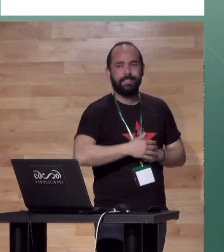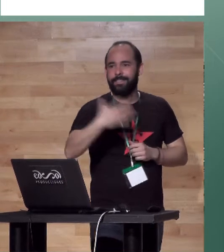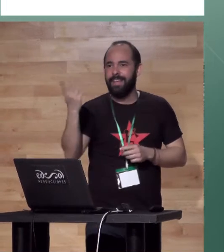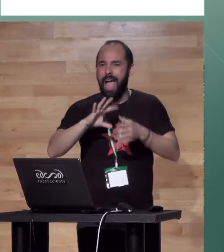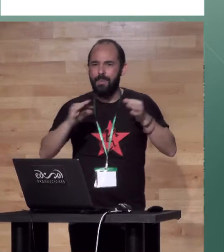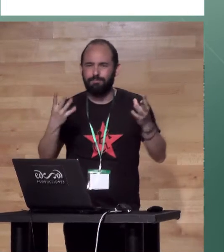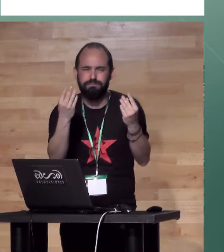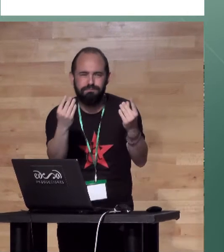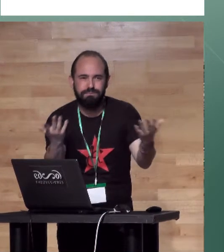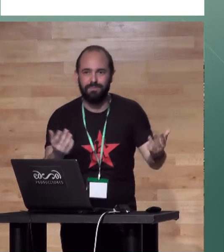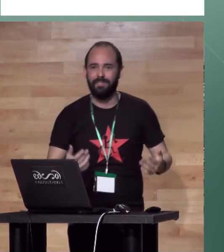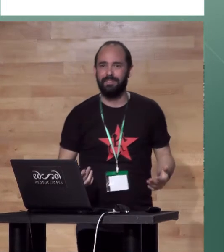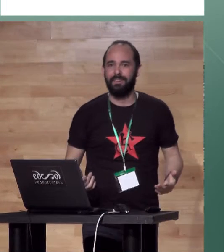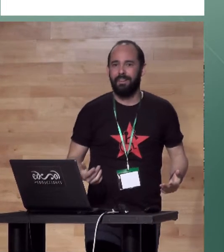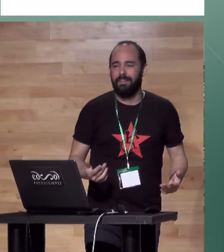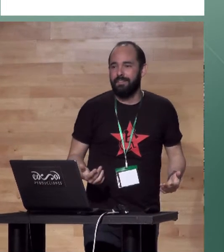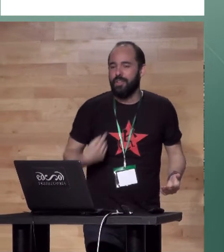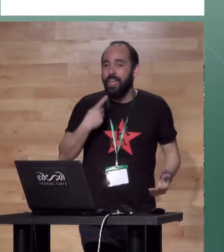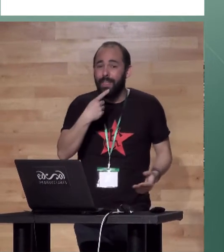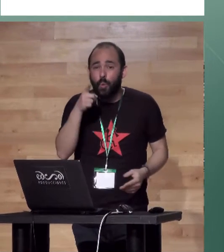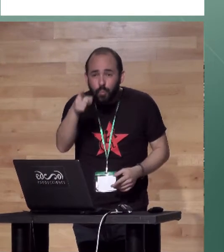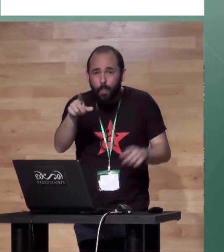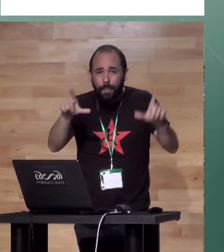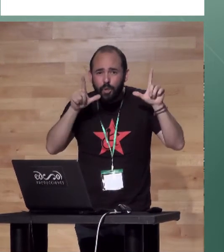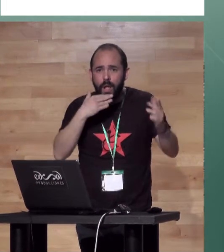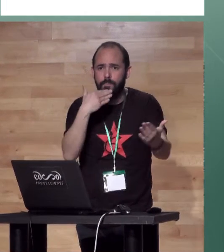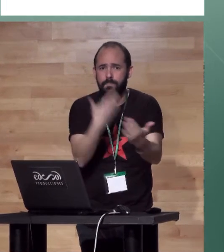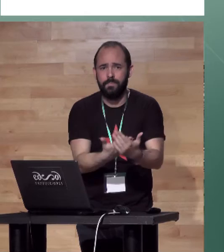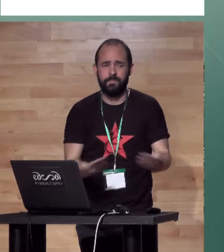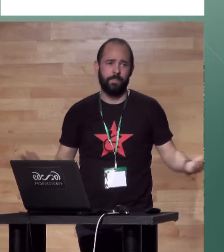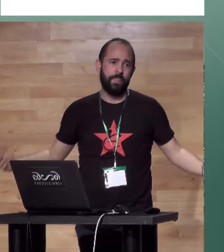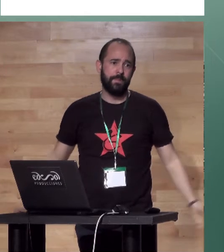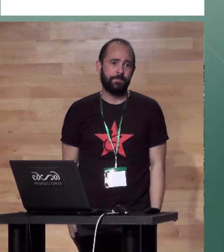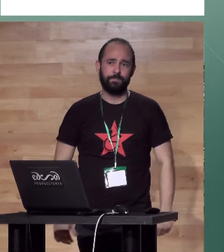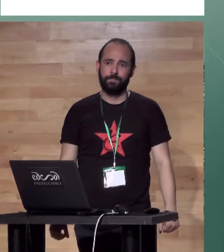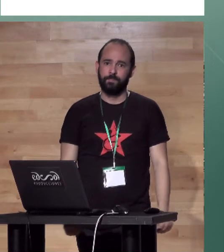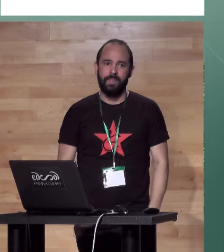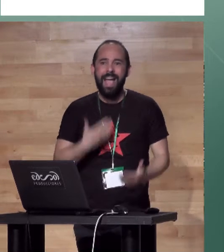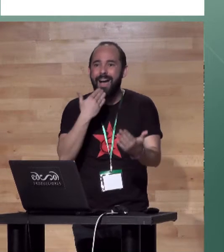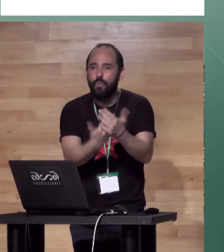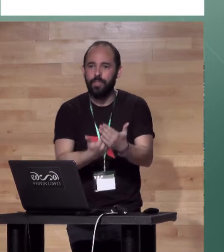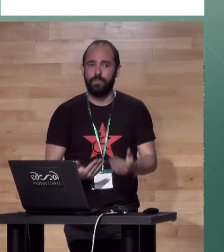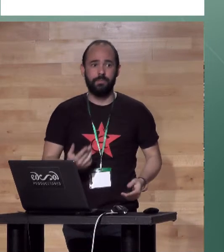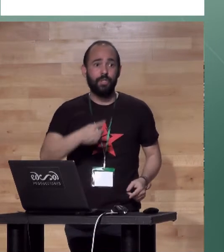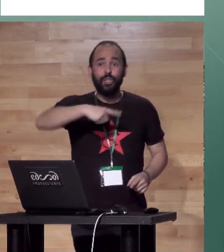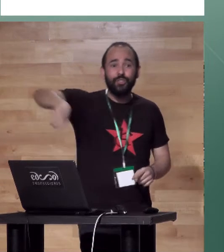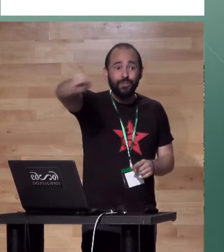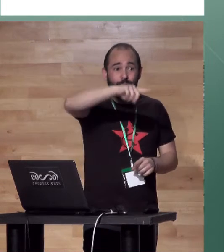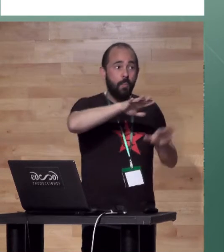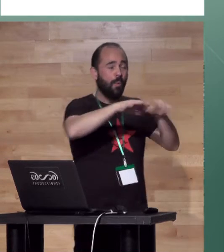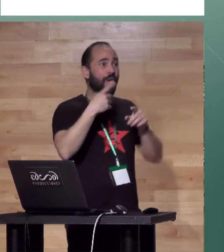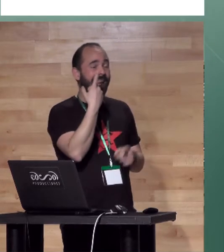millonario, con muchísimos amigos. Entonces yo le digo, a ver, ese es un personaje aburrido,